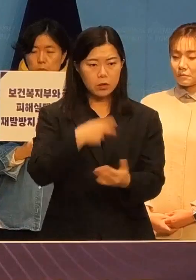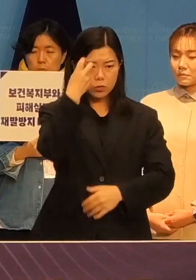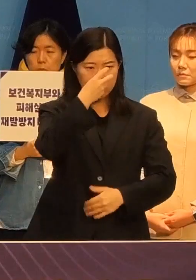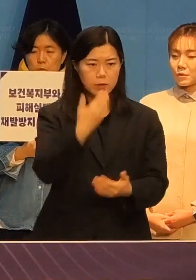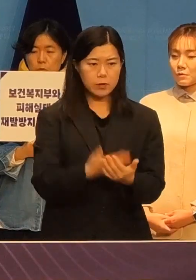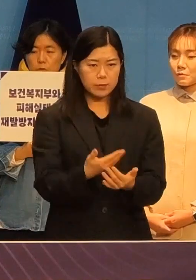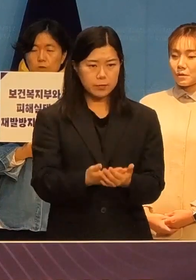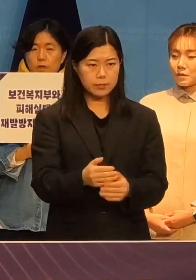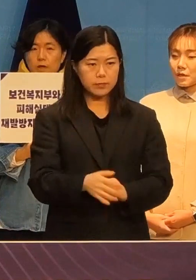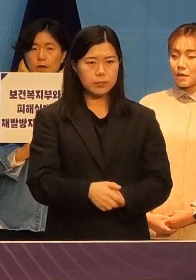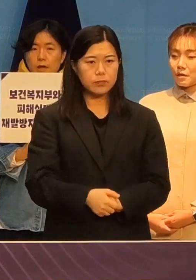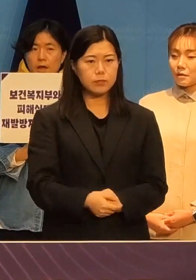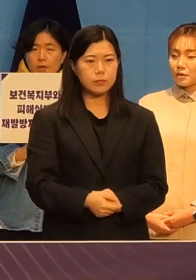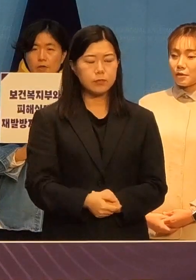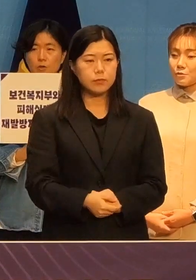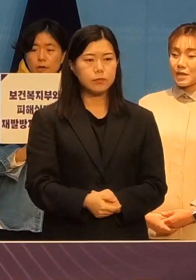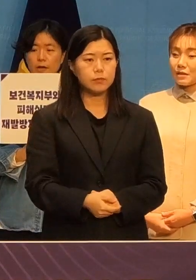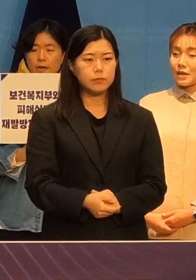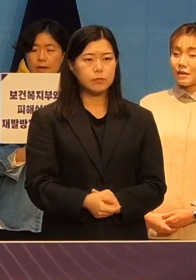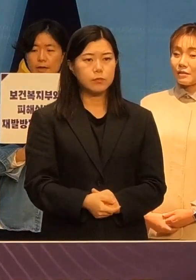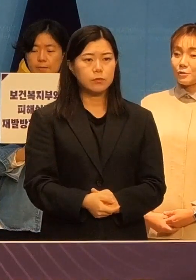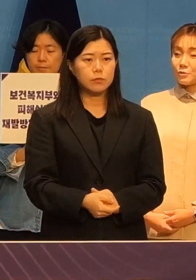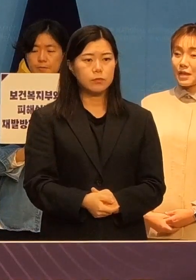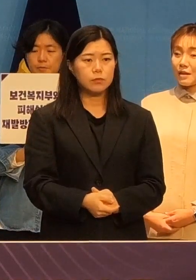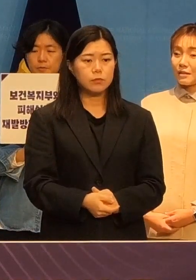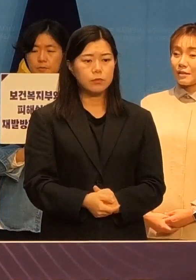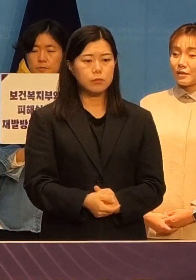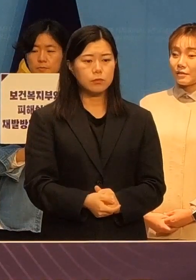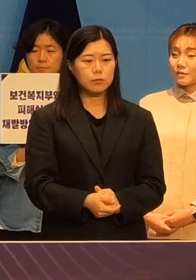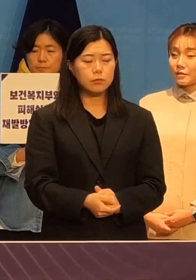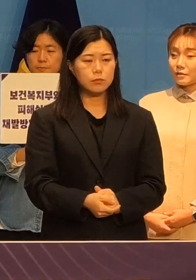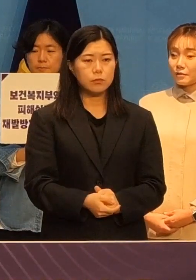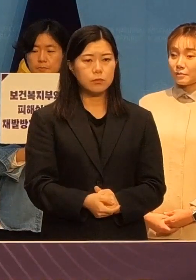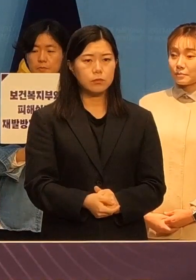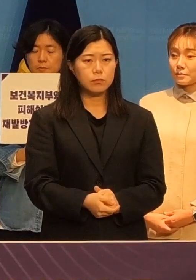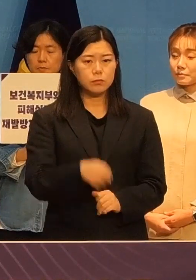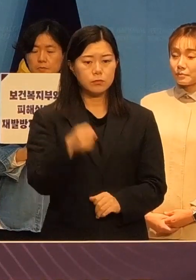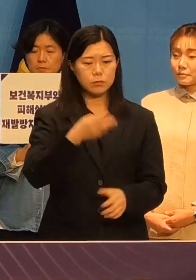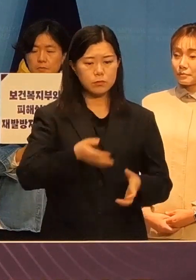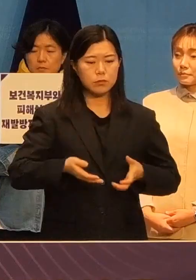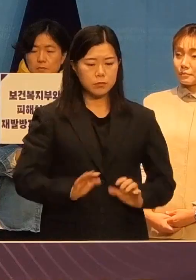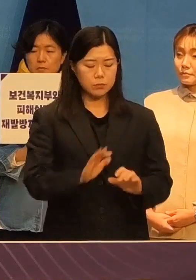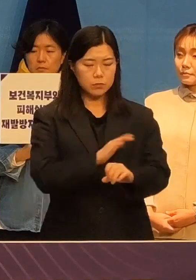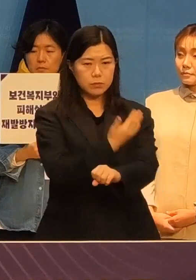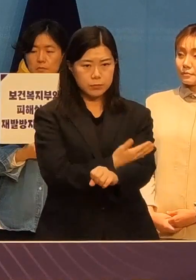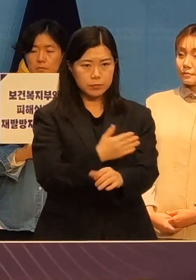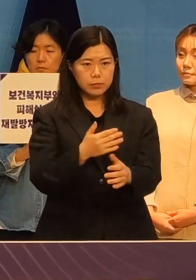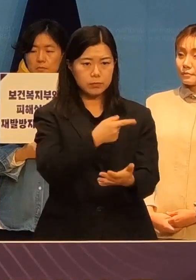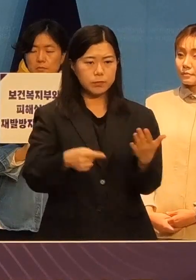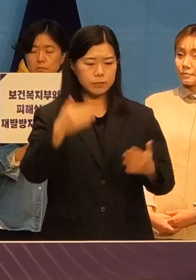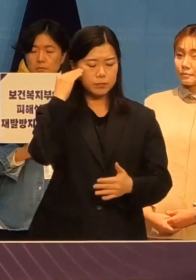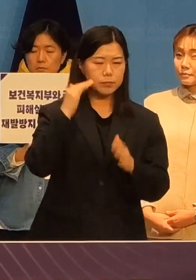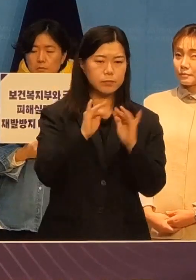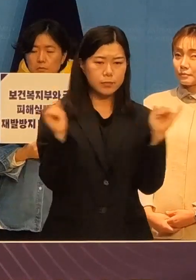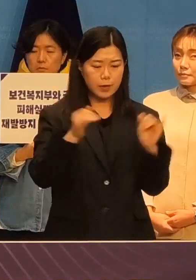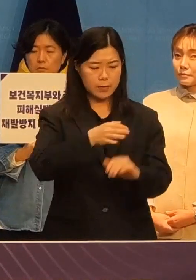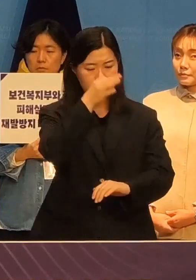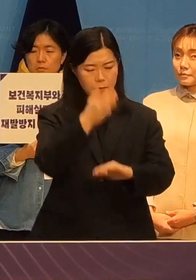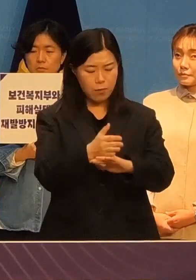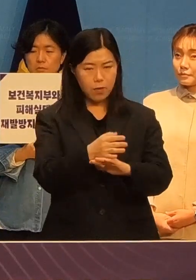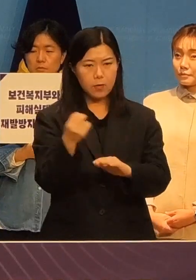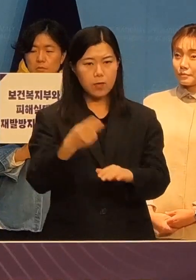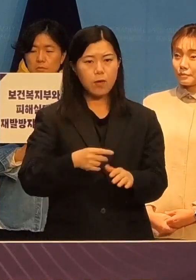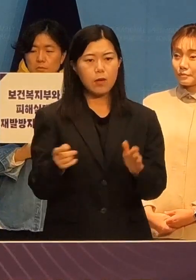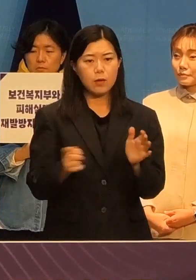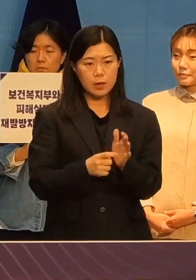조사하라. 조사하라. 조사하라. 조사하라. 재생산권 침해 피해자에게 사과하고